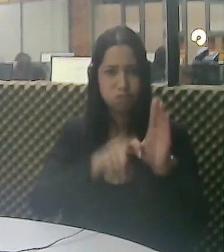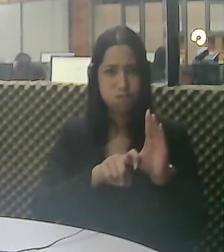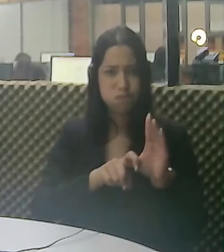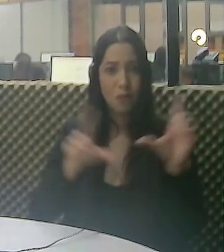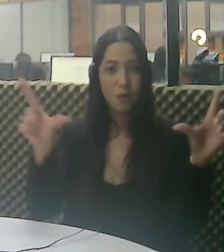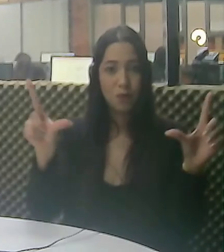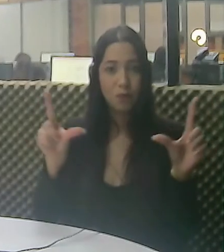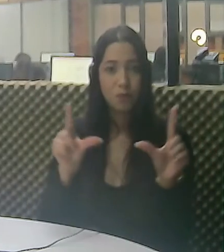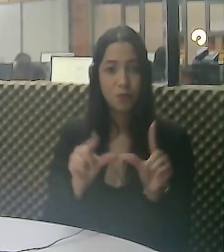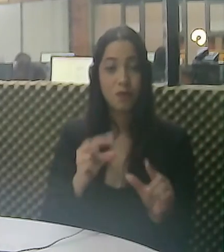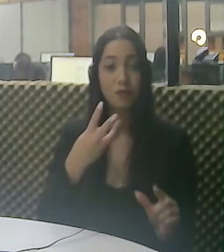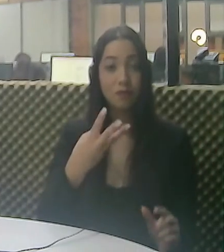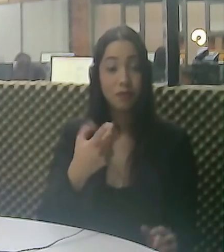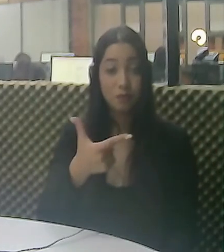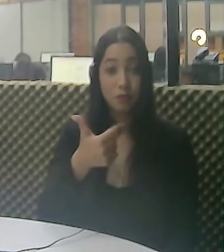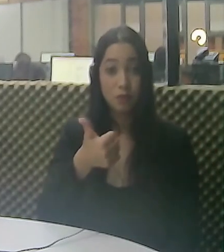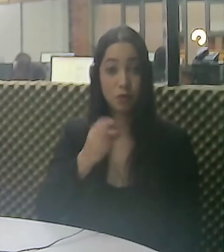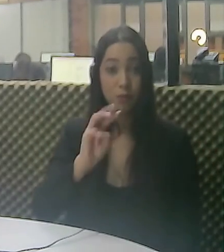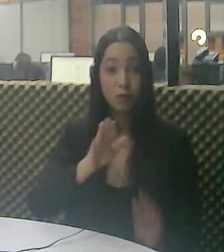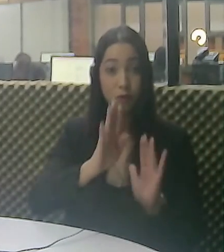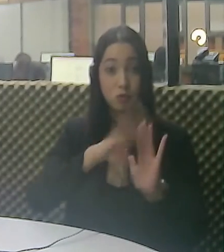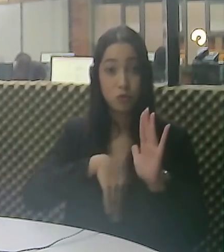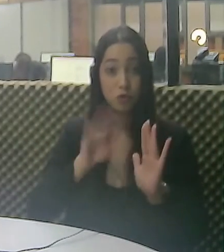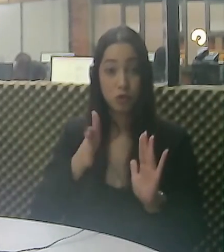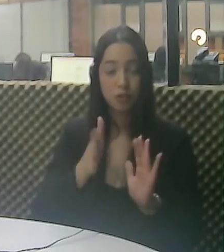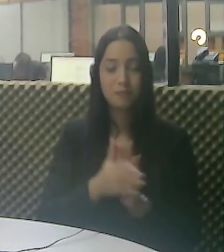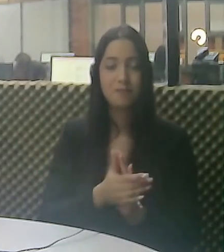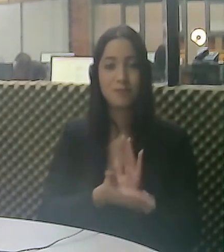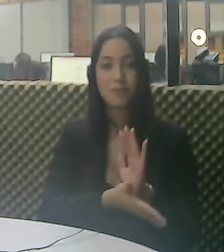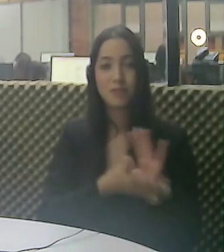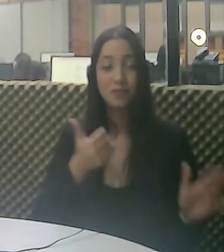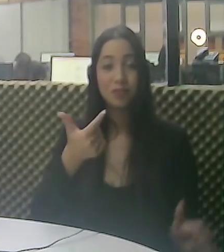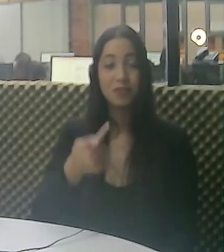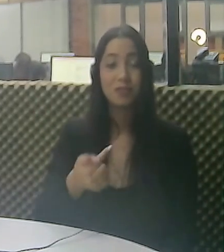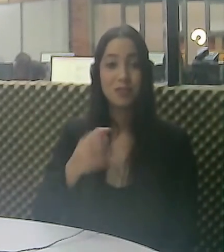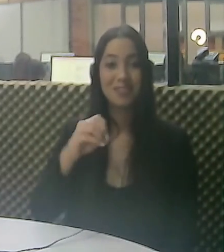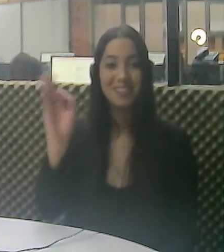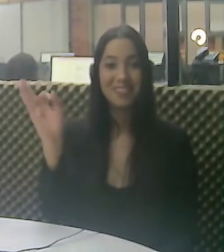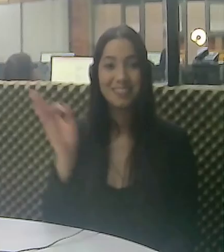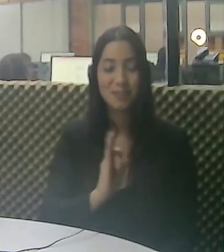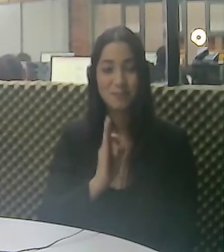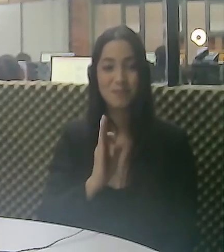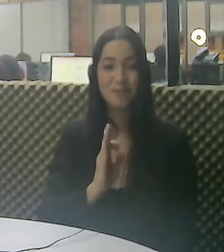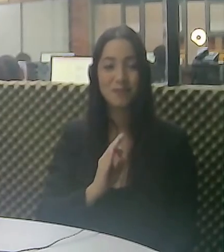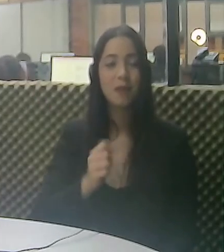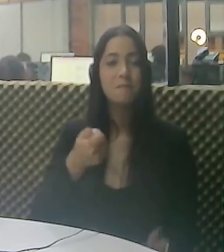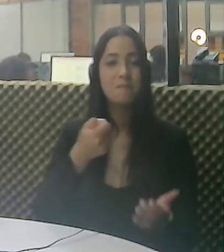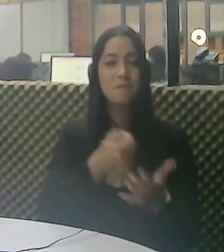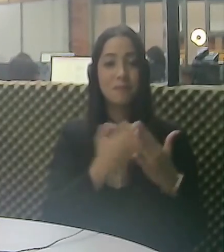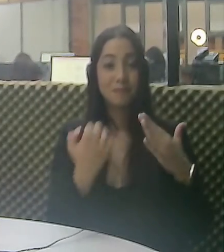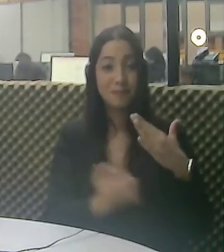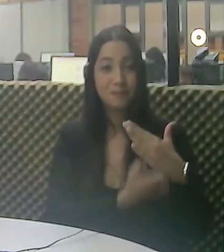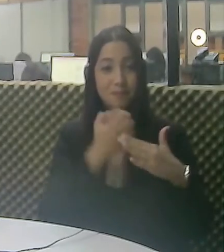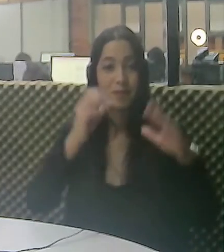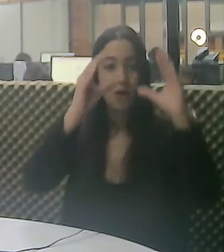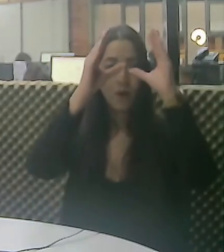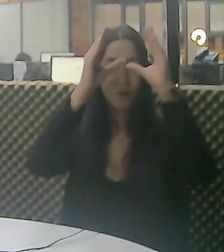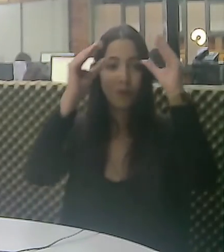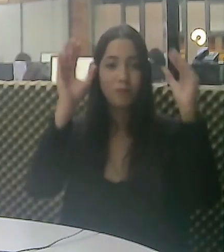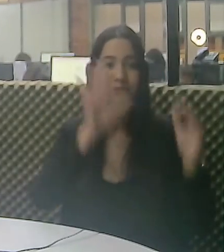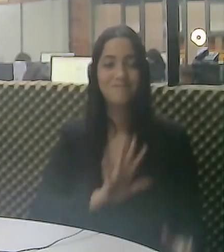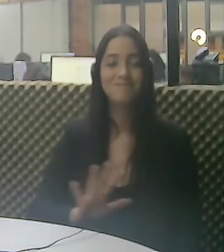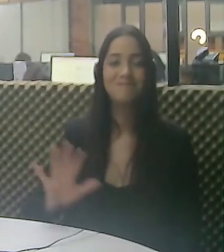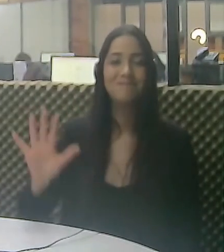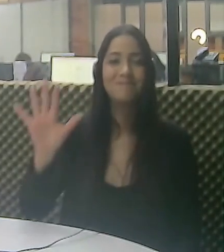dívidas 21 milhões foram abatidos no Mutirão um desconto de 70% que trouxe o pagamento para as empresas em um sono